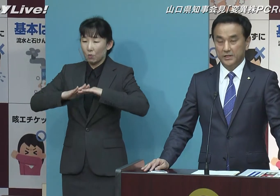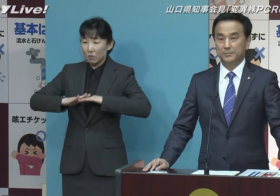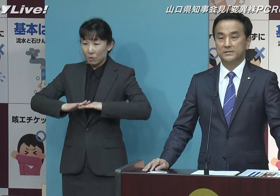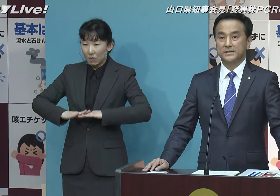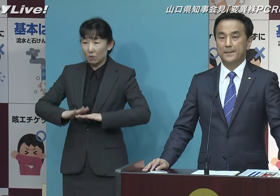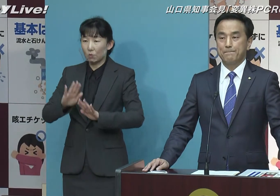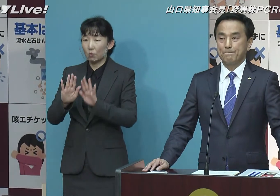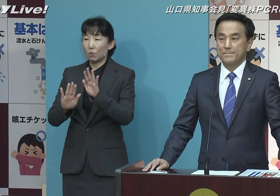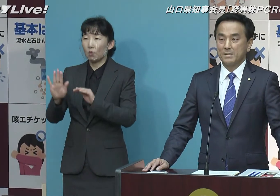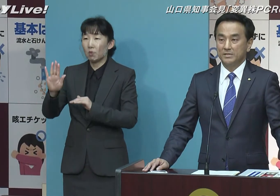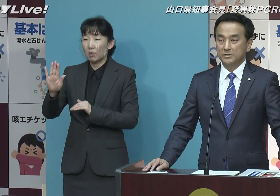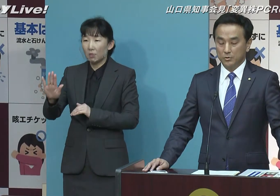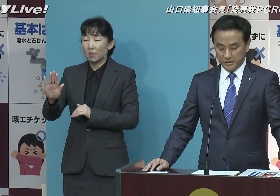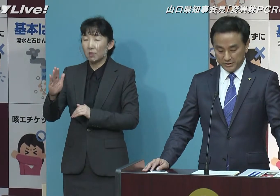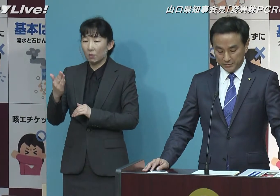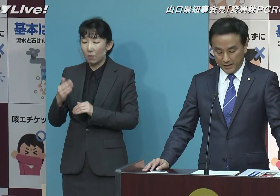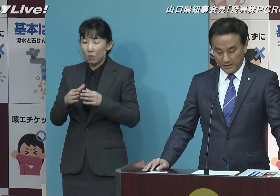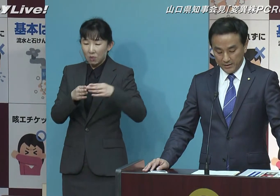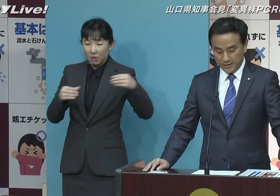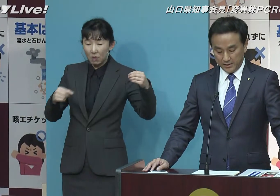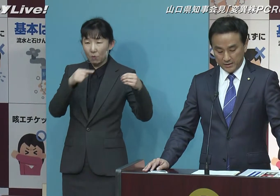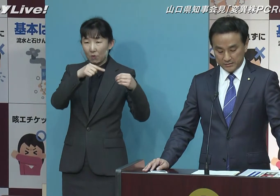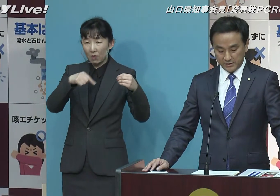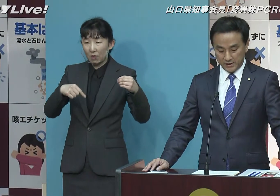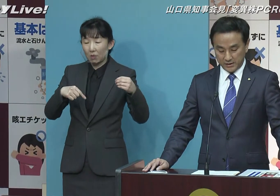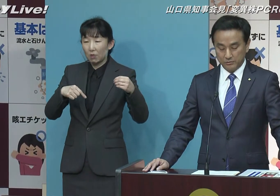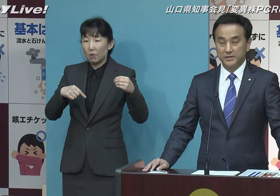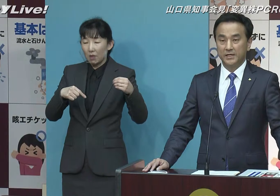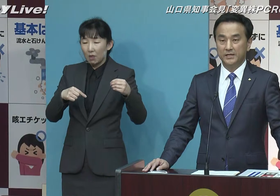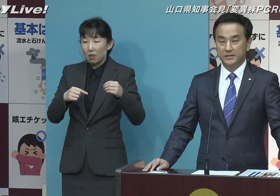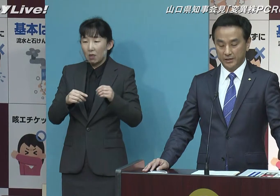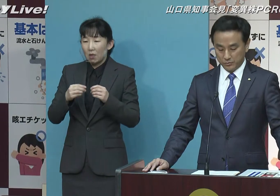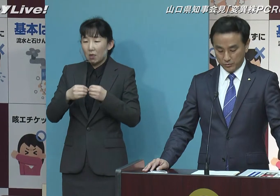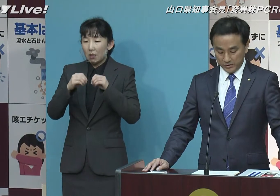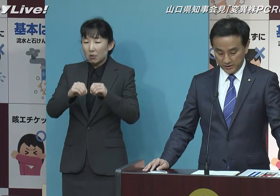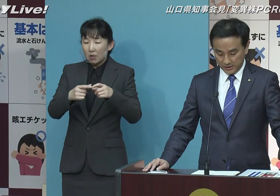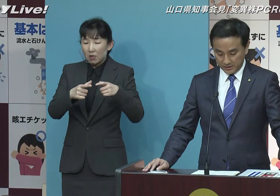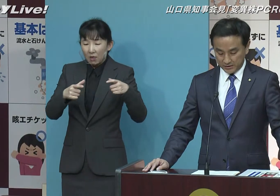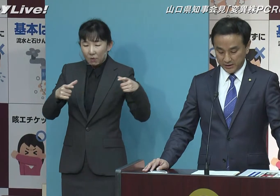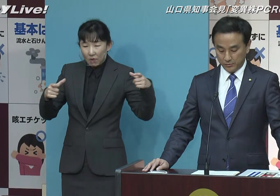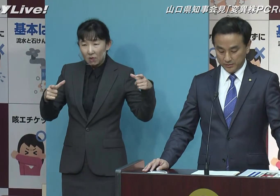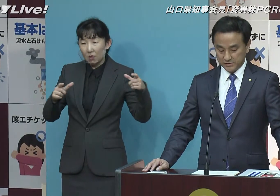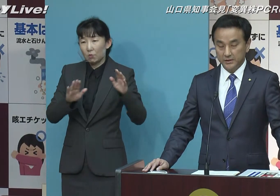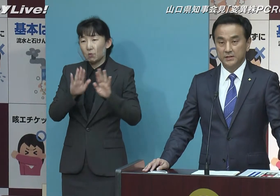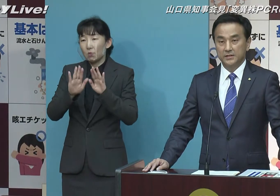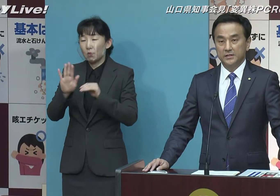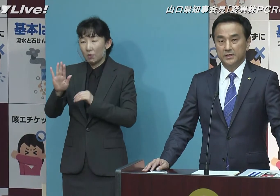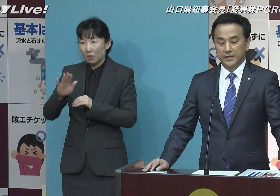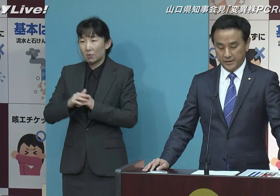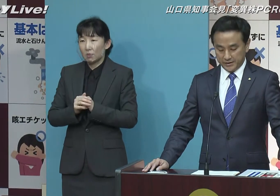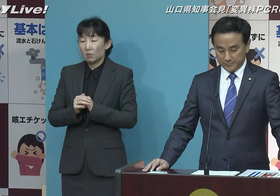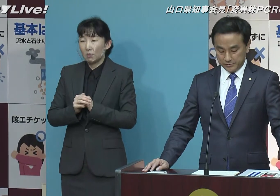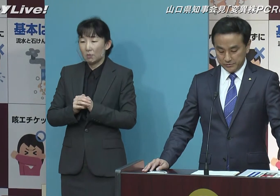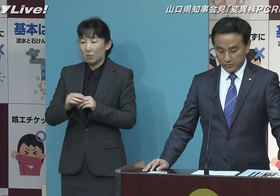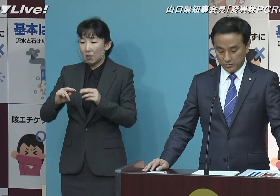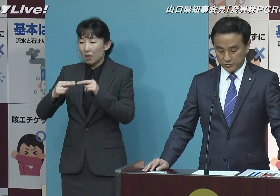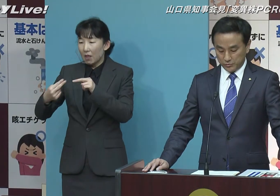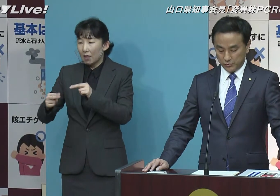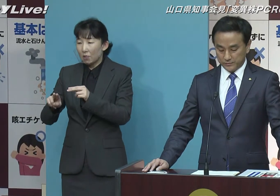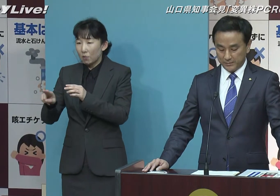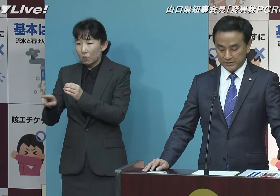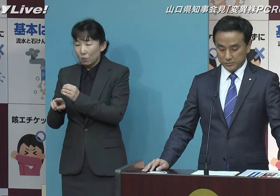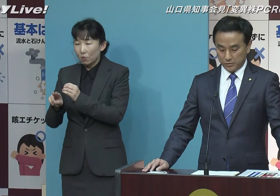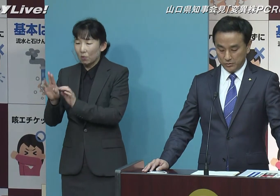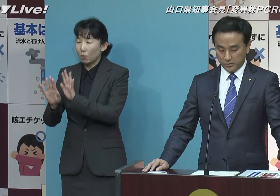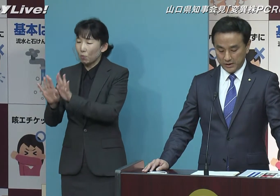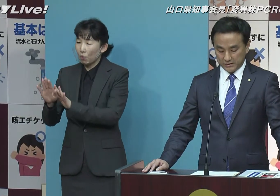況にありますが、全国的には感染が拡大傾向になってきております。変異株等の状況